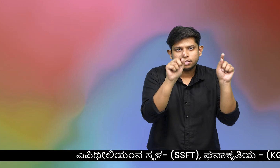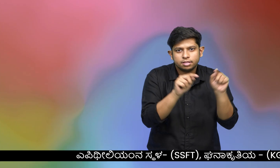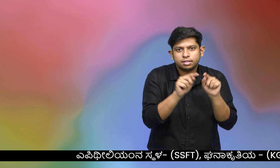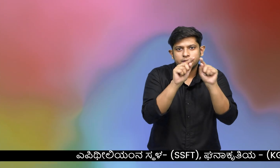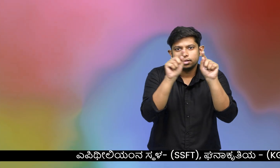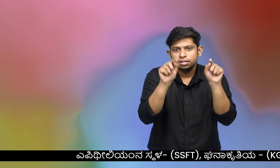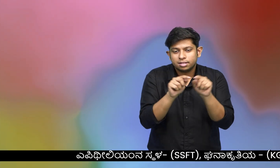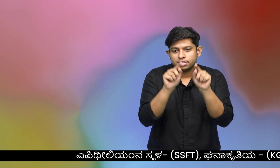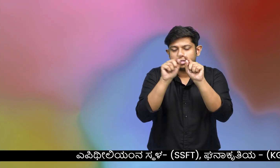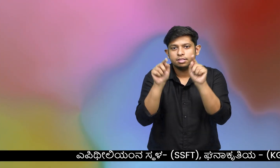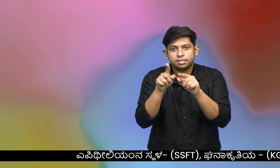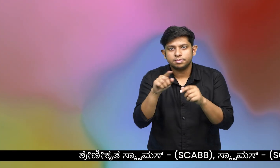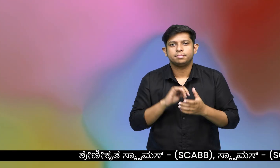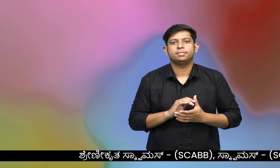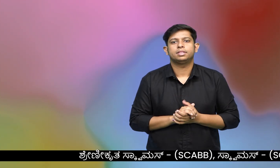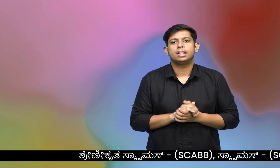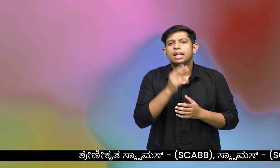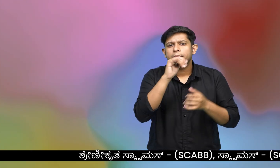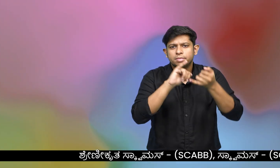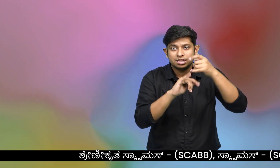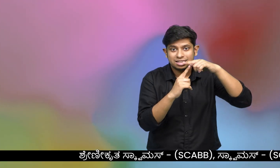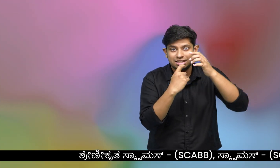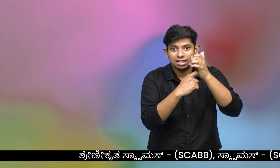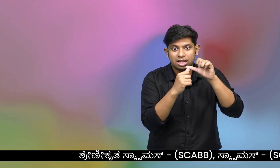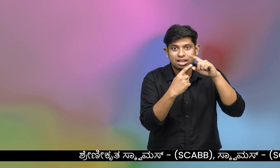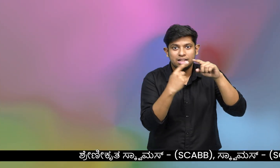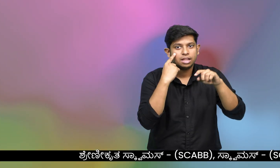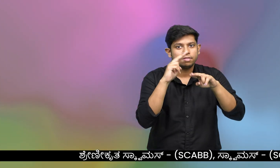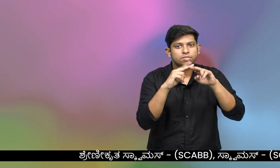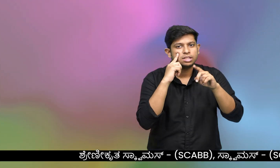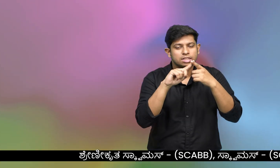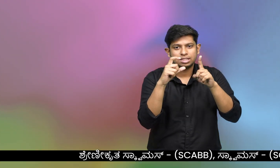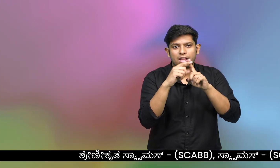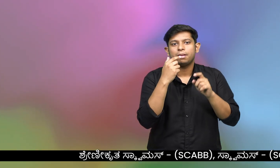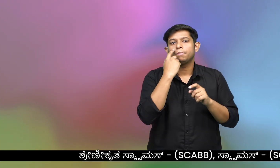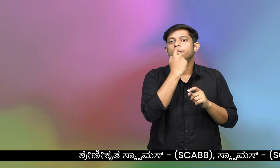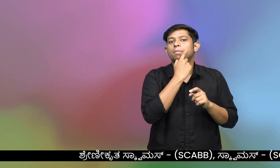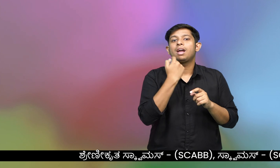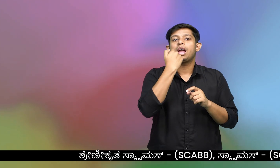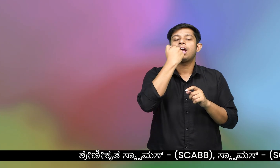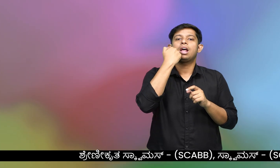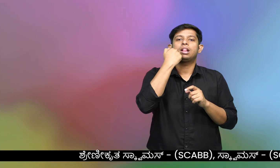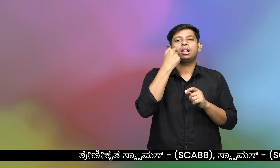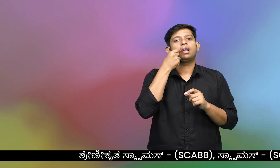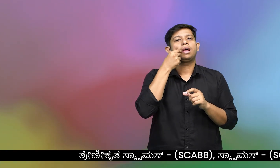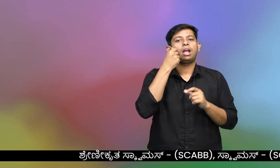ಘನಾಕೃತಿಯ KGS, ಶ್ರೇಣೀಕೃತ ಸ್ಕ್ವಾಮಸ್ SCABB, ಸ್ಕ್ವಾಮಸ್ SO,